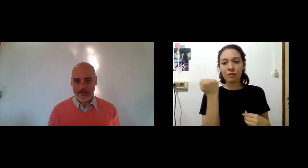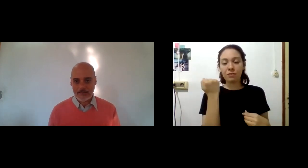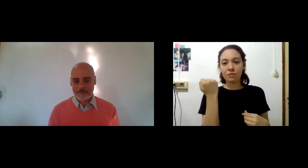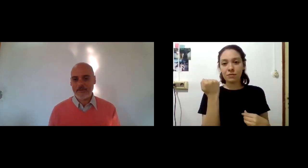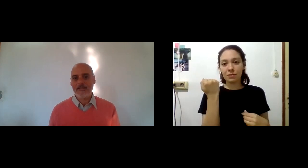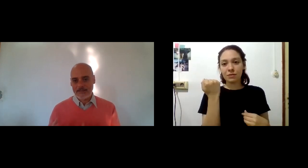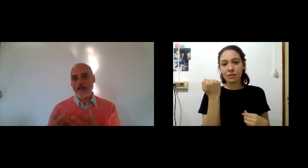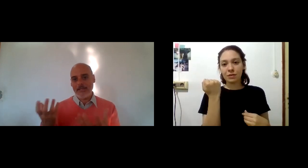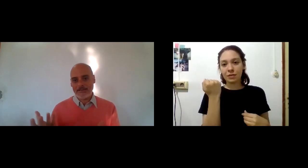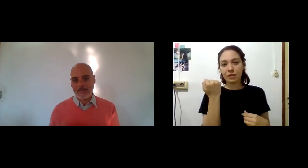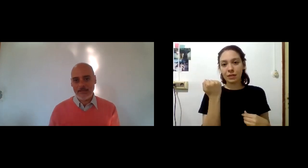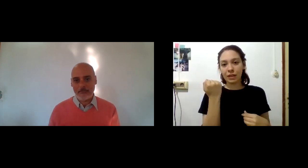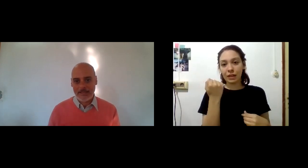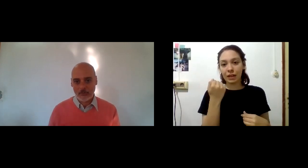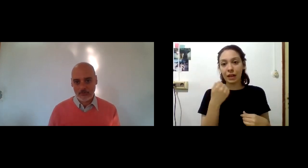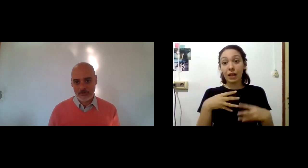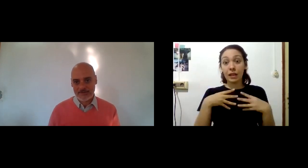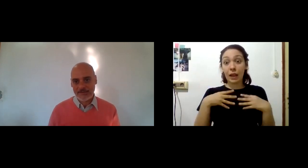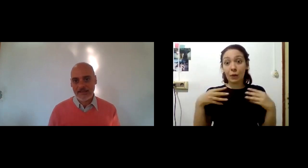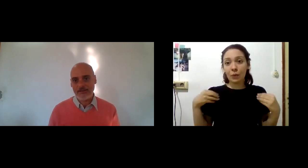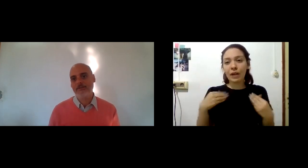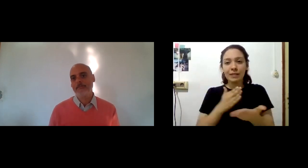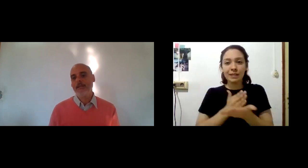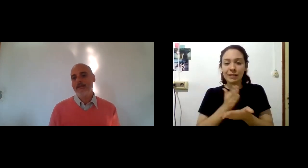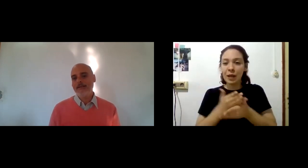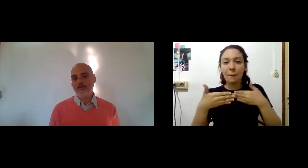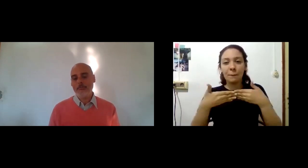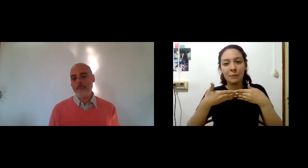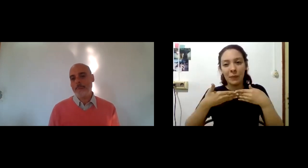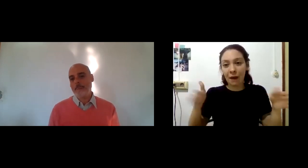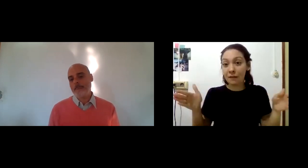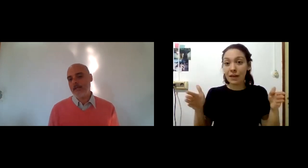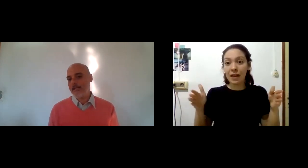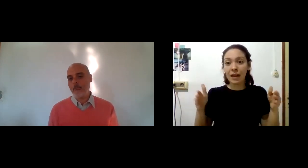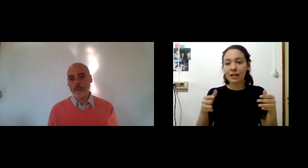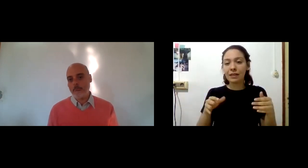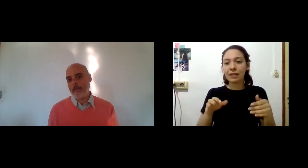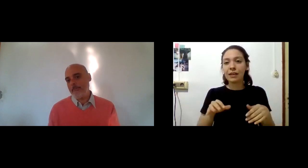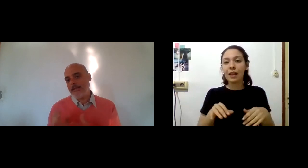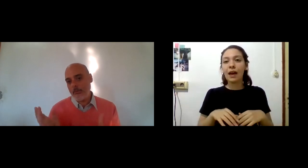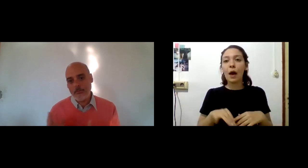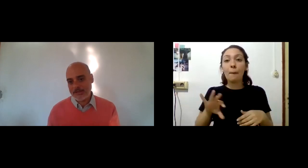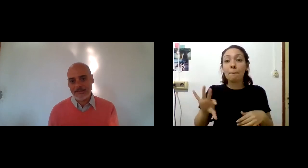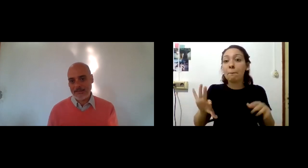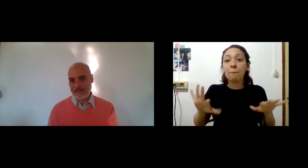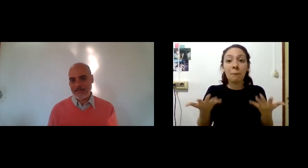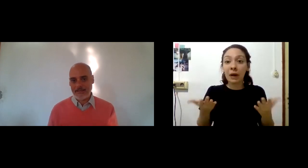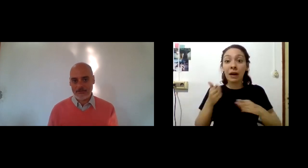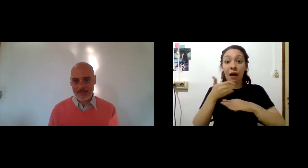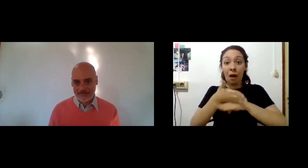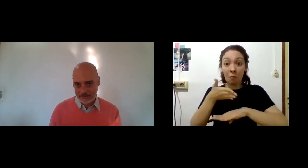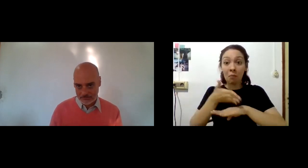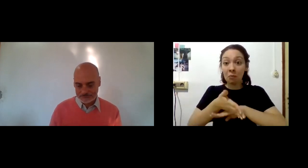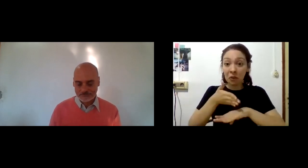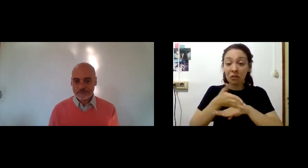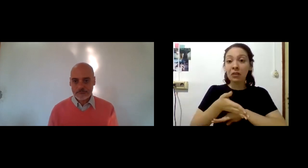escuela estaba abierta también para estudios universitarios, y eso para mí era muy importante en la